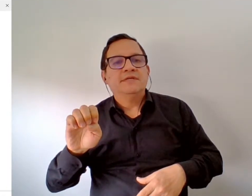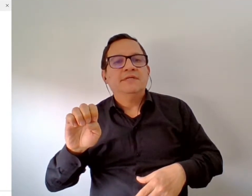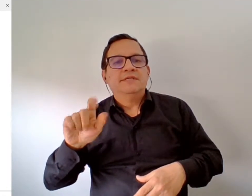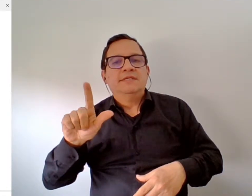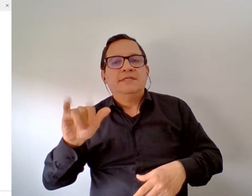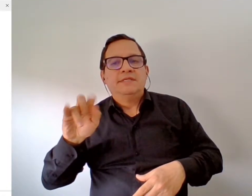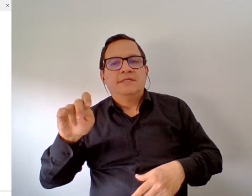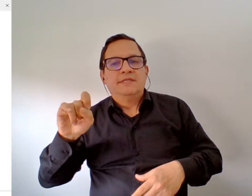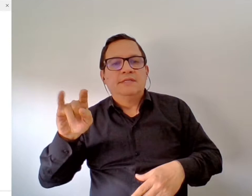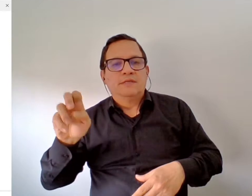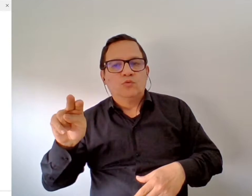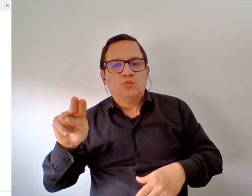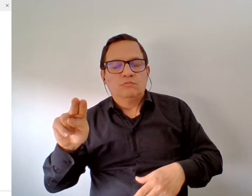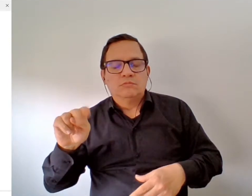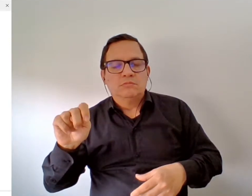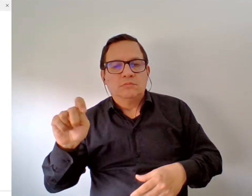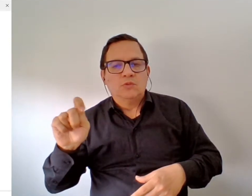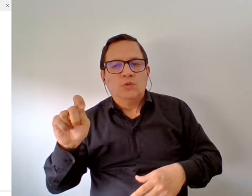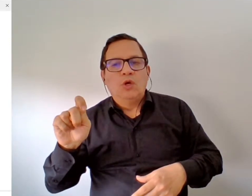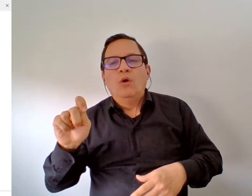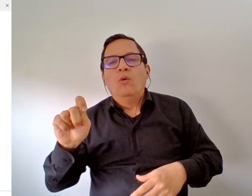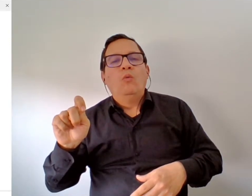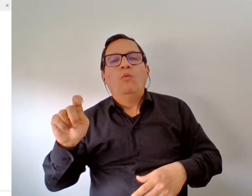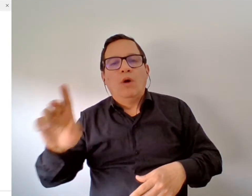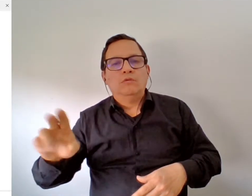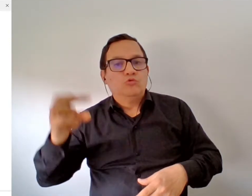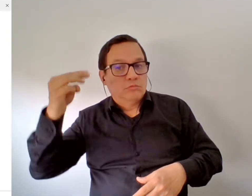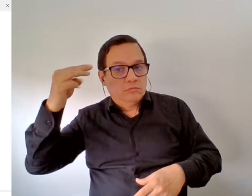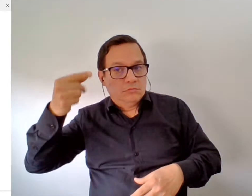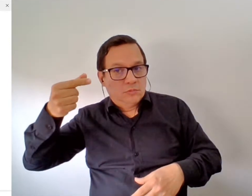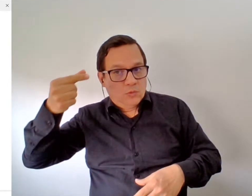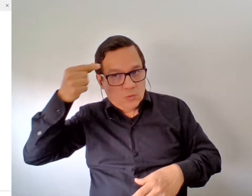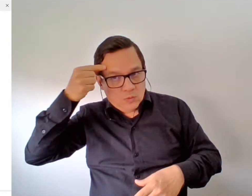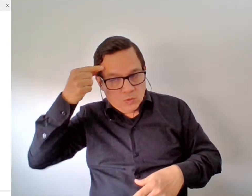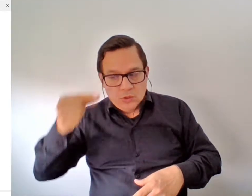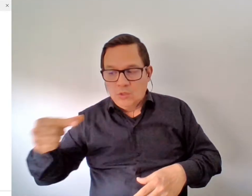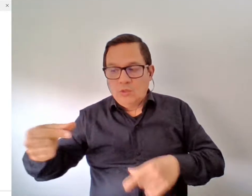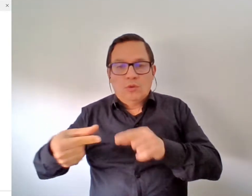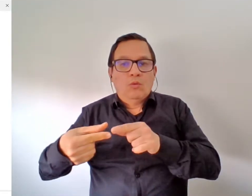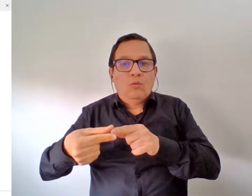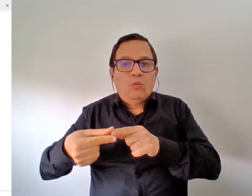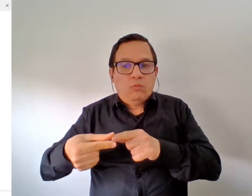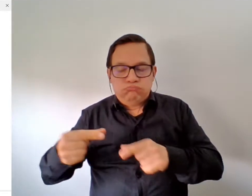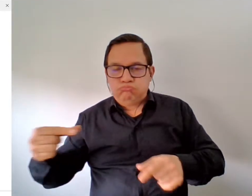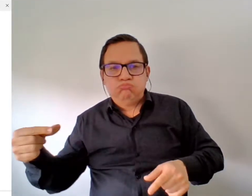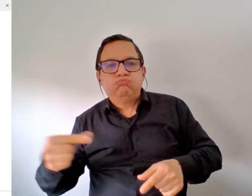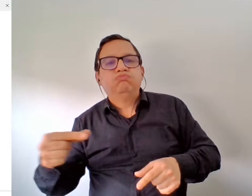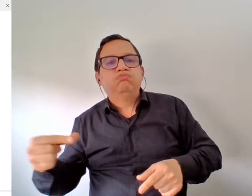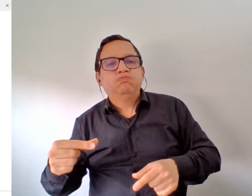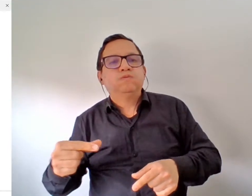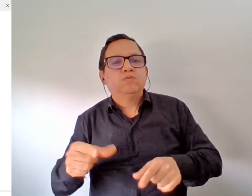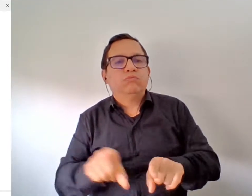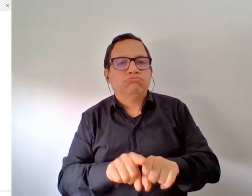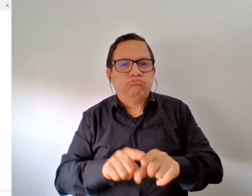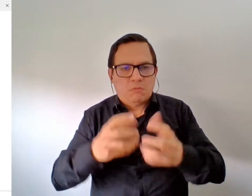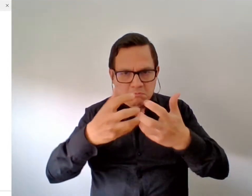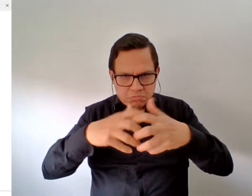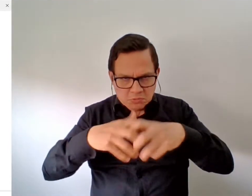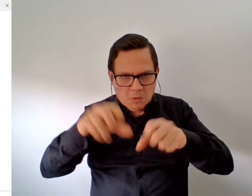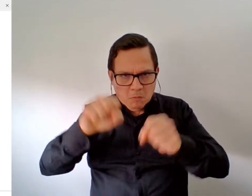Consiste en acondicionar una memoria USB capaz de iniciar la máquina en modo NU/Linux